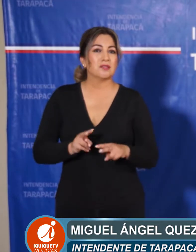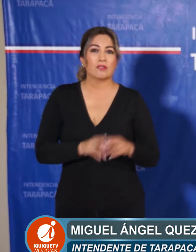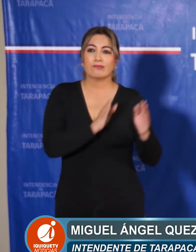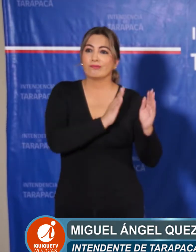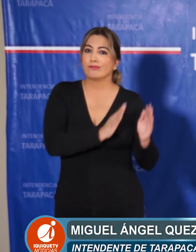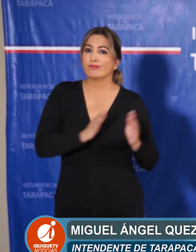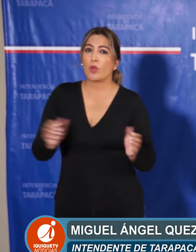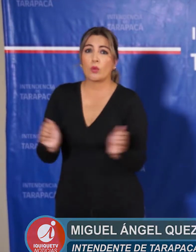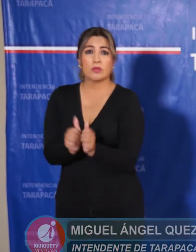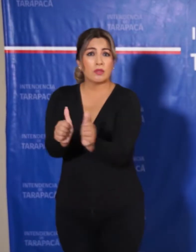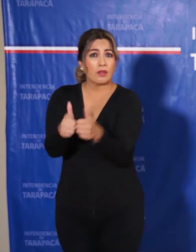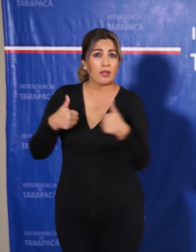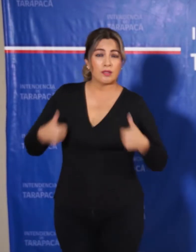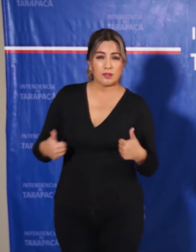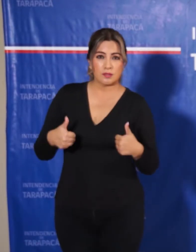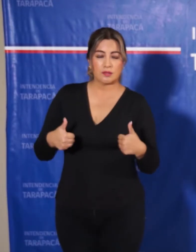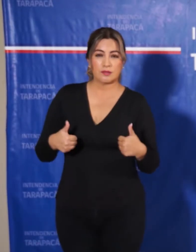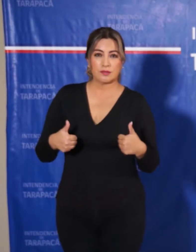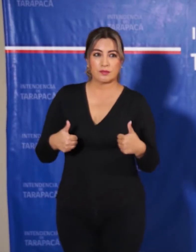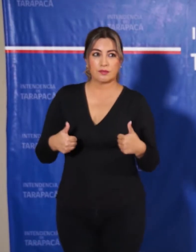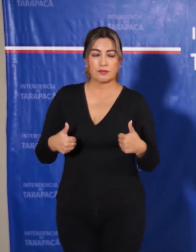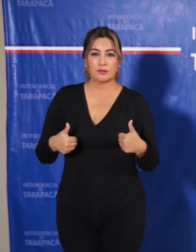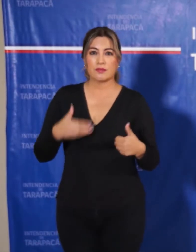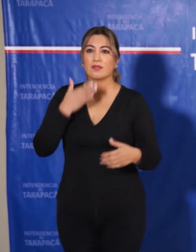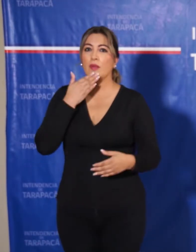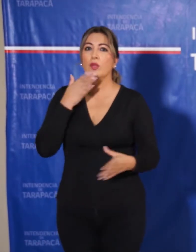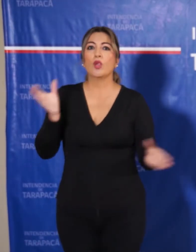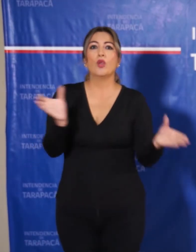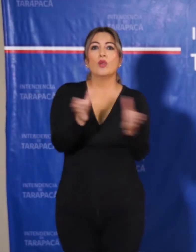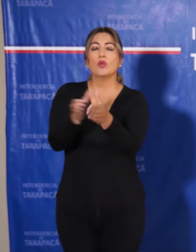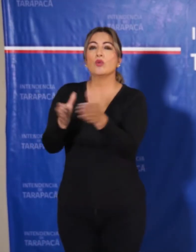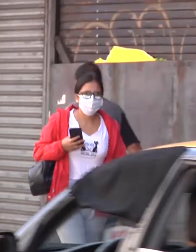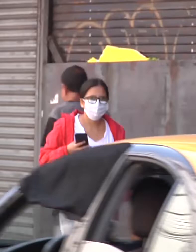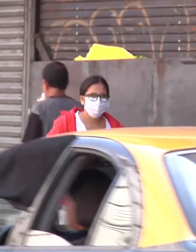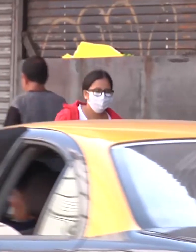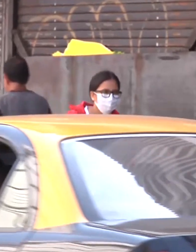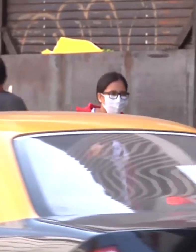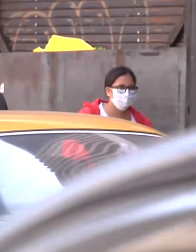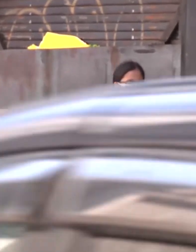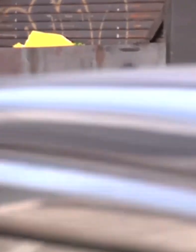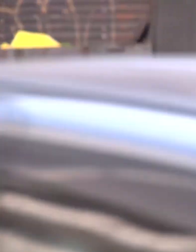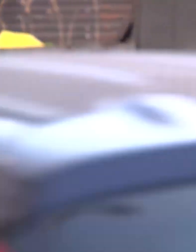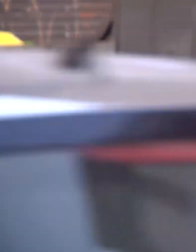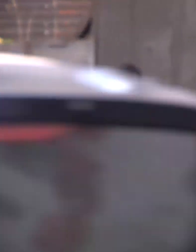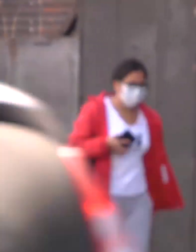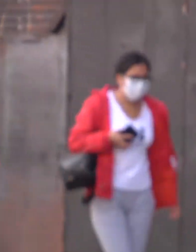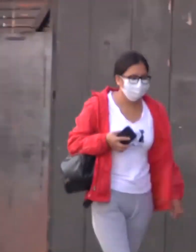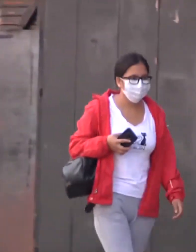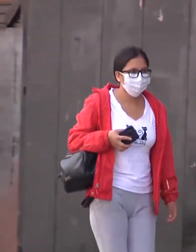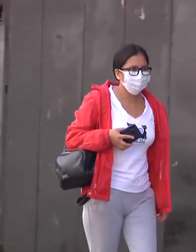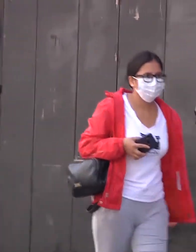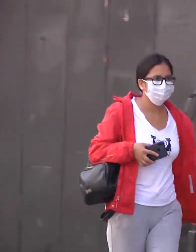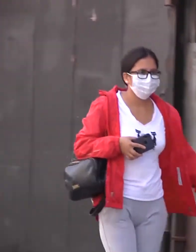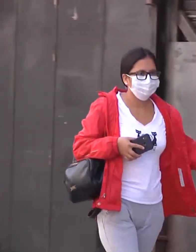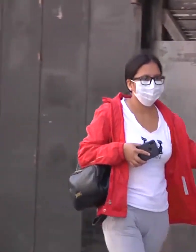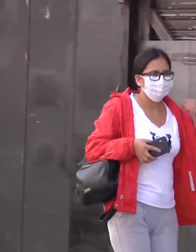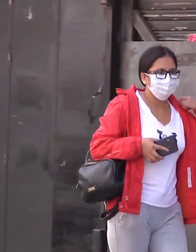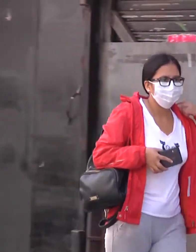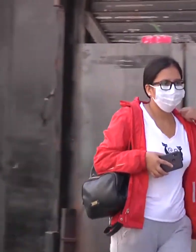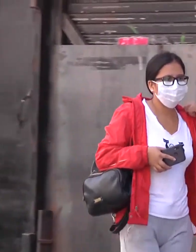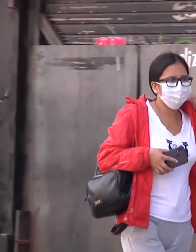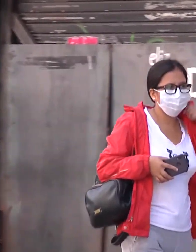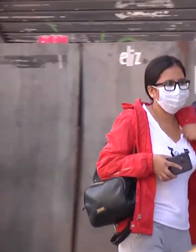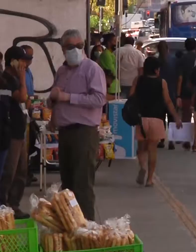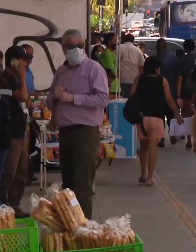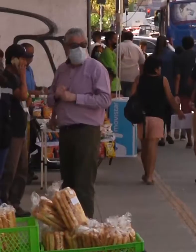digo, con todas las autoridades, incluso con los gremios del comercio, para ver si esto les hace sentido. Y por lo tanto, una vez que tengamos